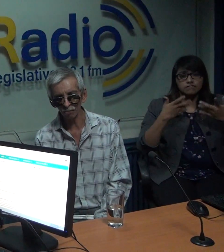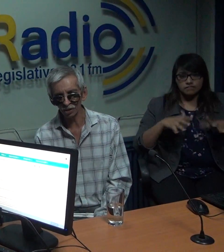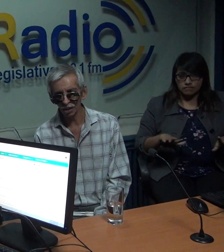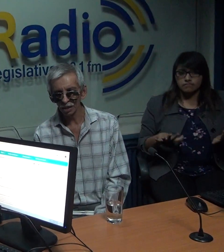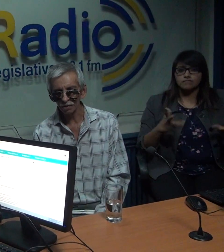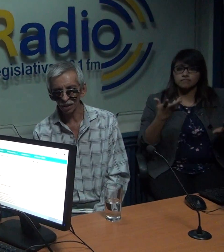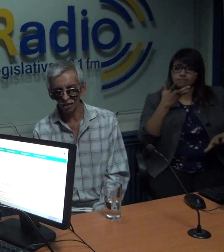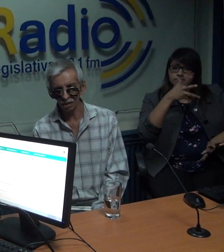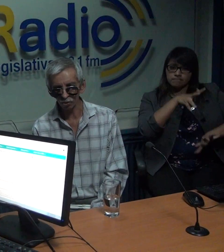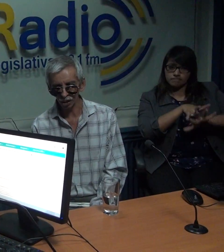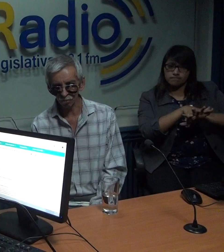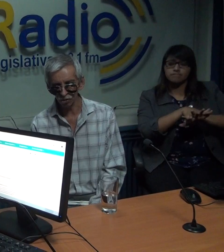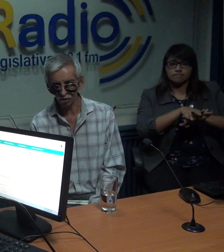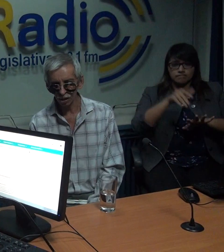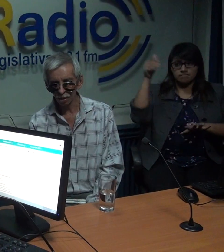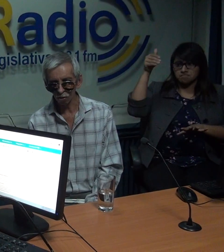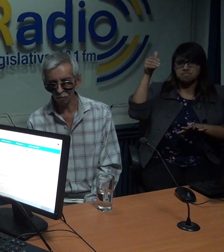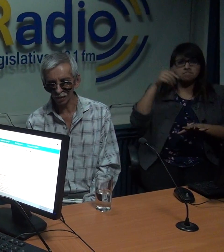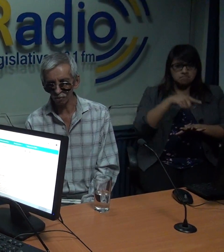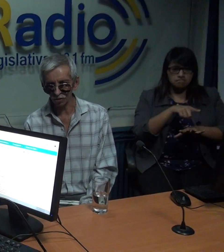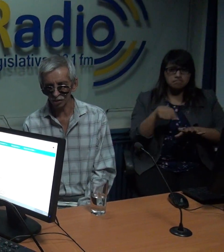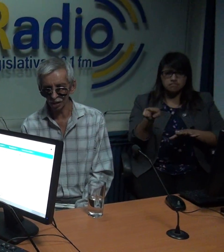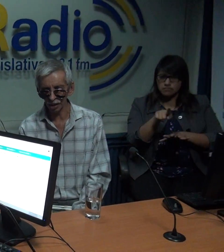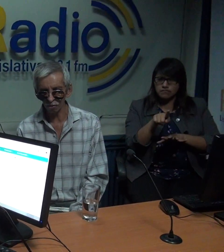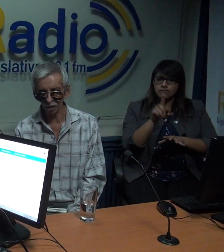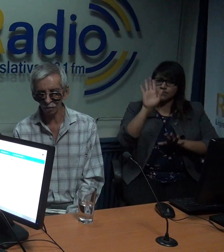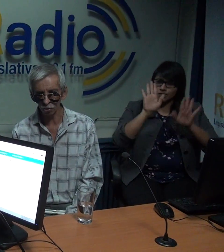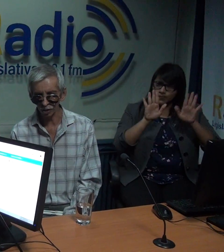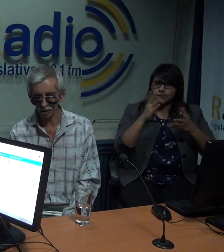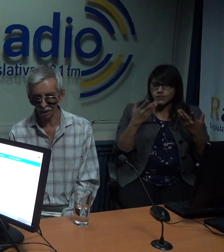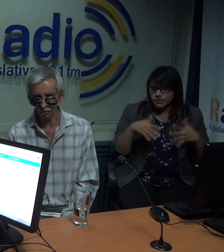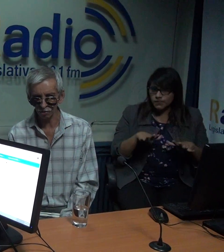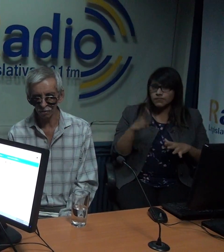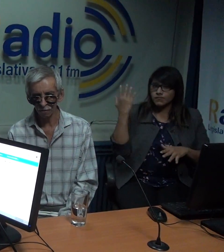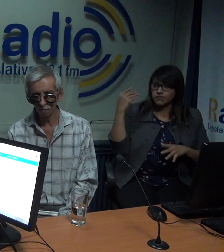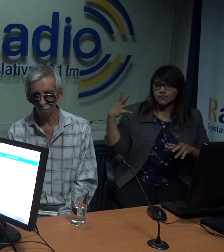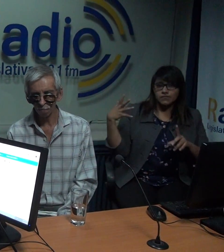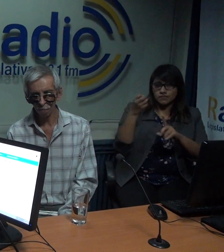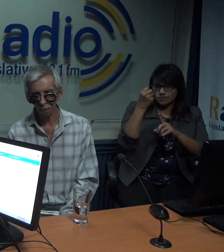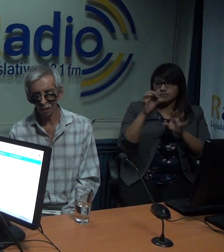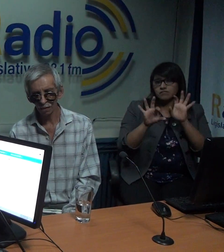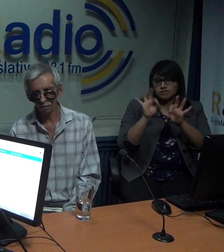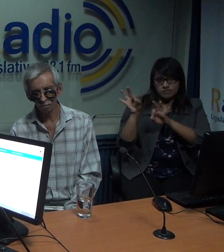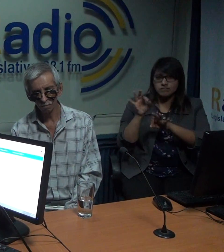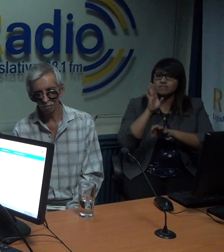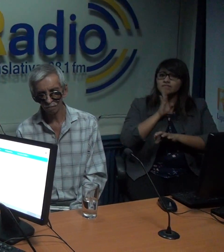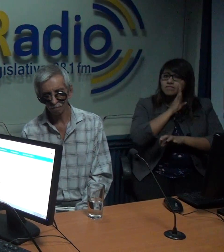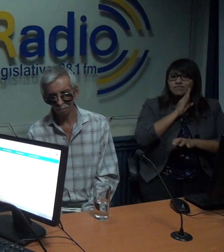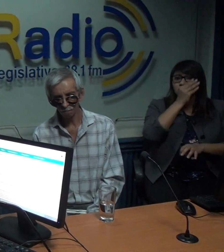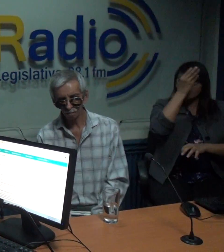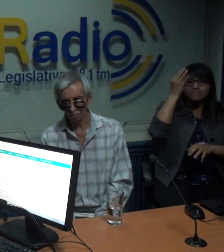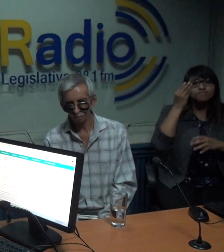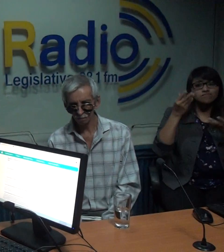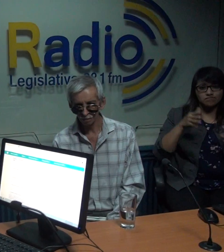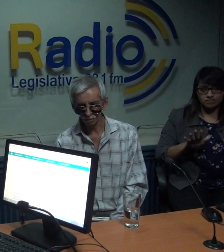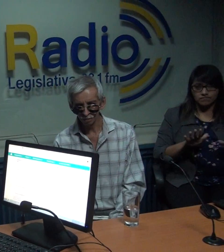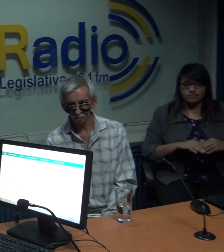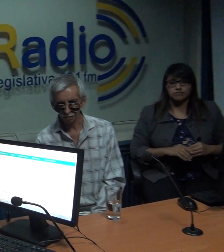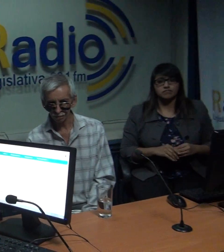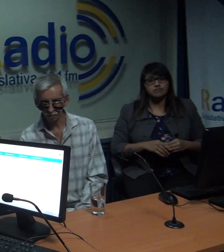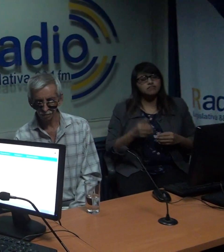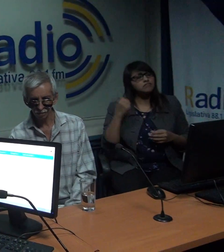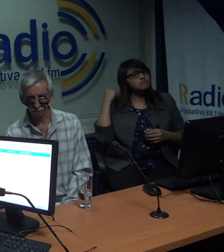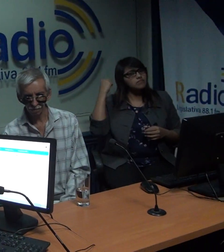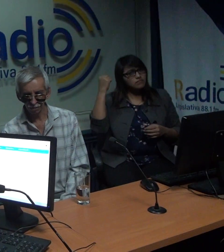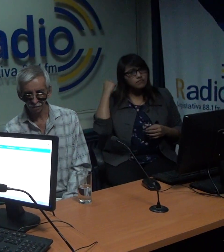educativo, y pues ya tenemos algunos jóvenes autistas que han logrado su bachillerato. Claro, y algo que es importante y que llama mucho la atención,